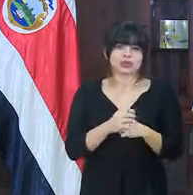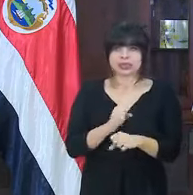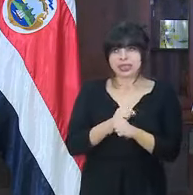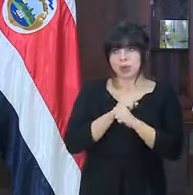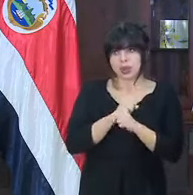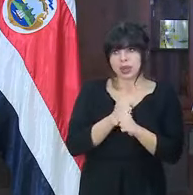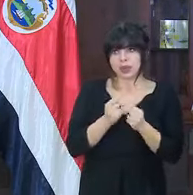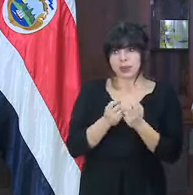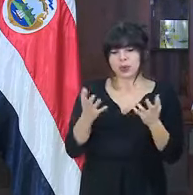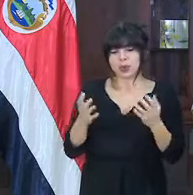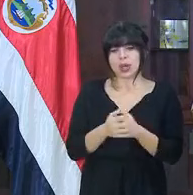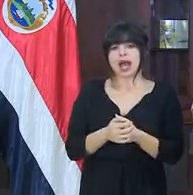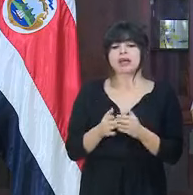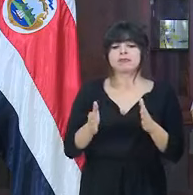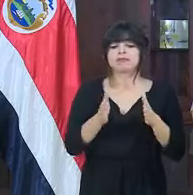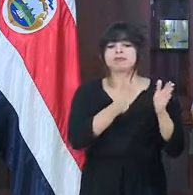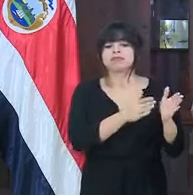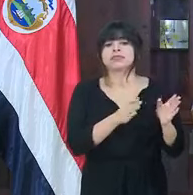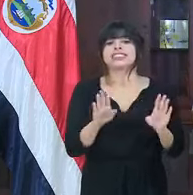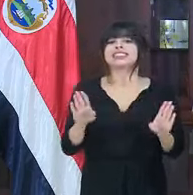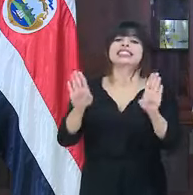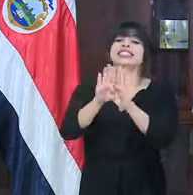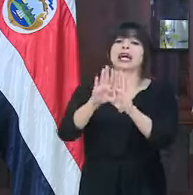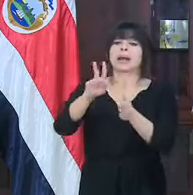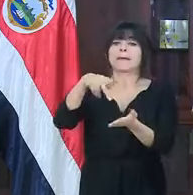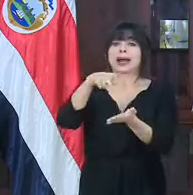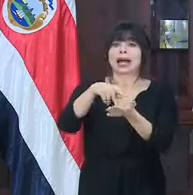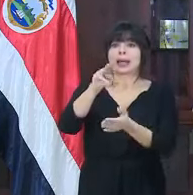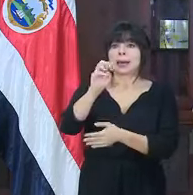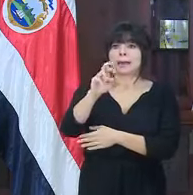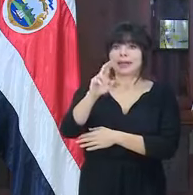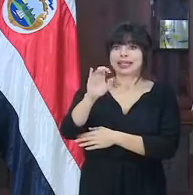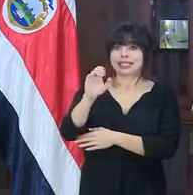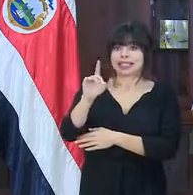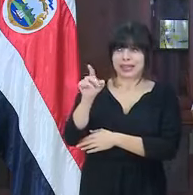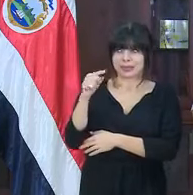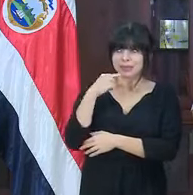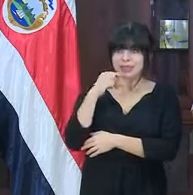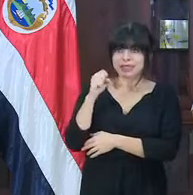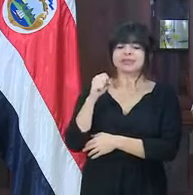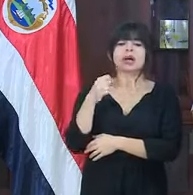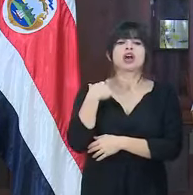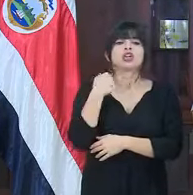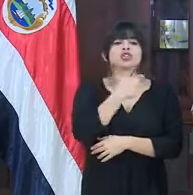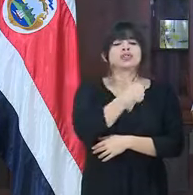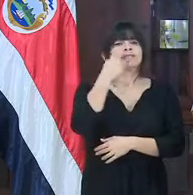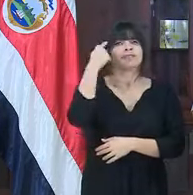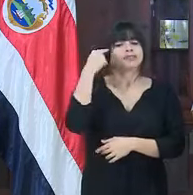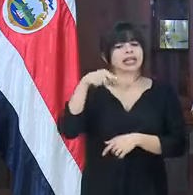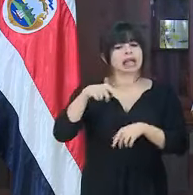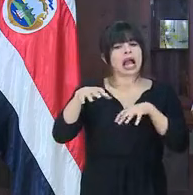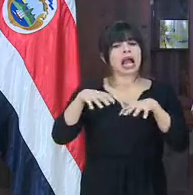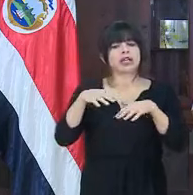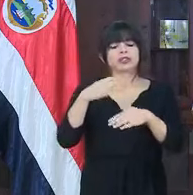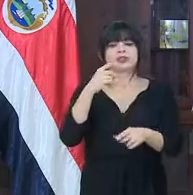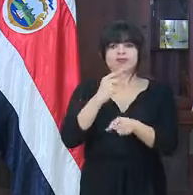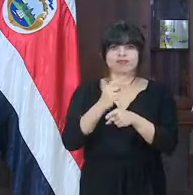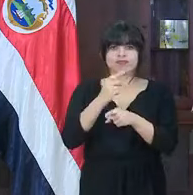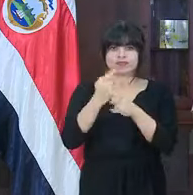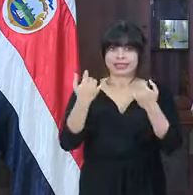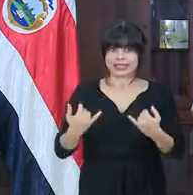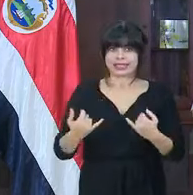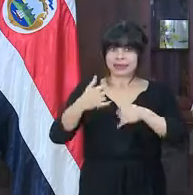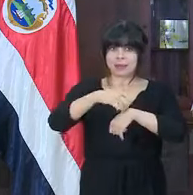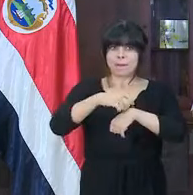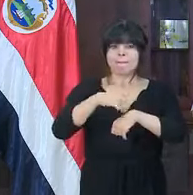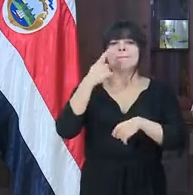de seguridad pública. Respecto al cierre del parque, la Merced, es la otra, ¿verdad? Nos parece que es una acción oportuna en este